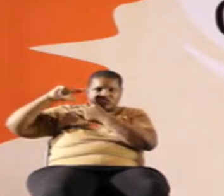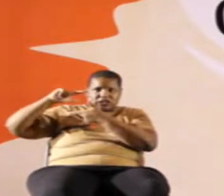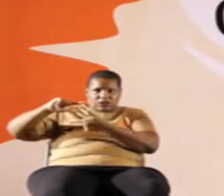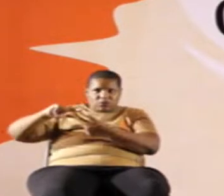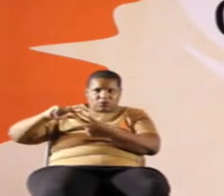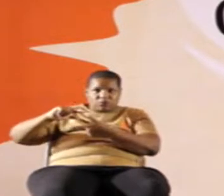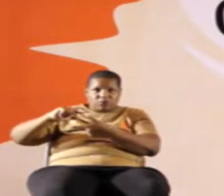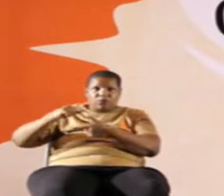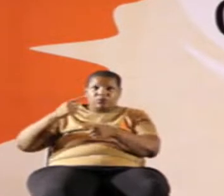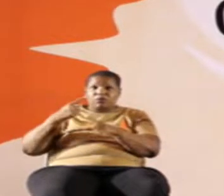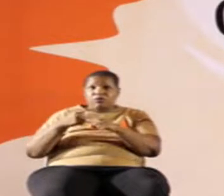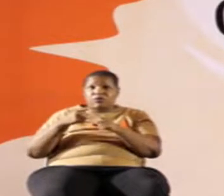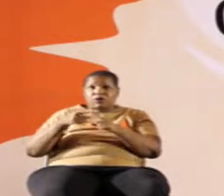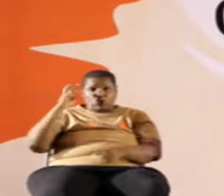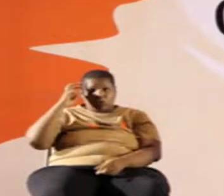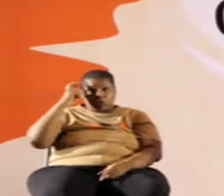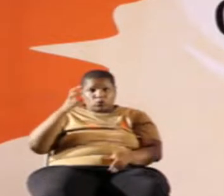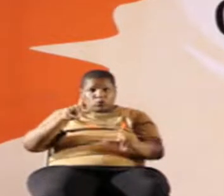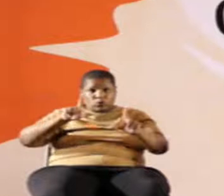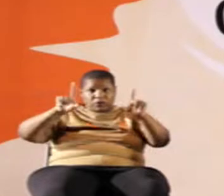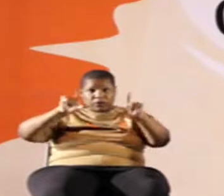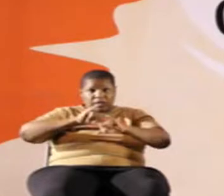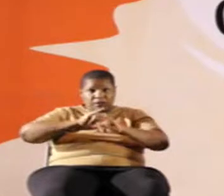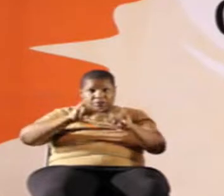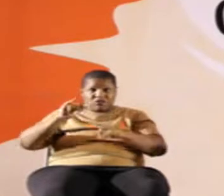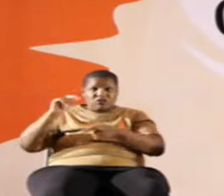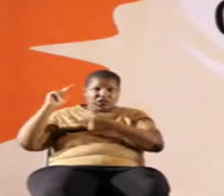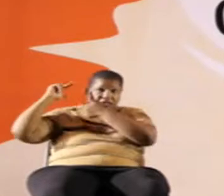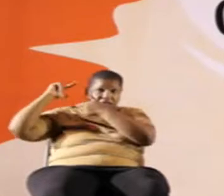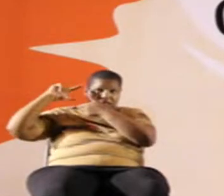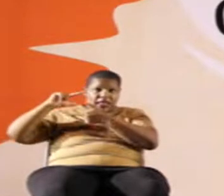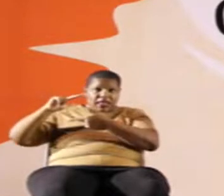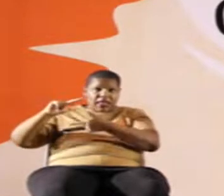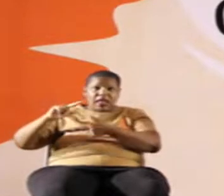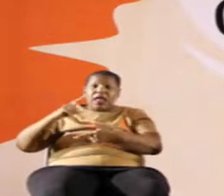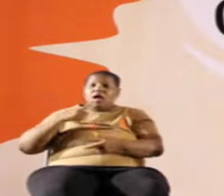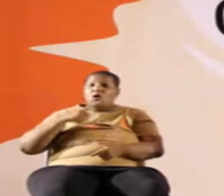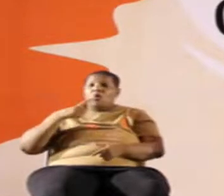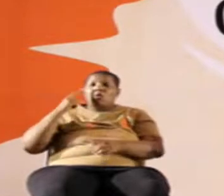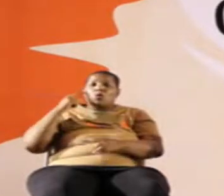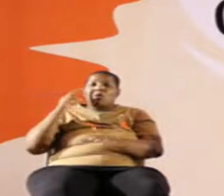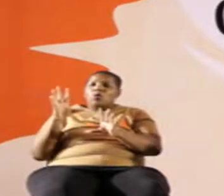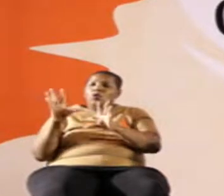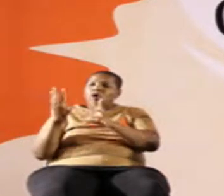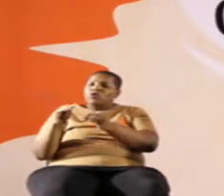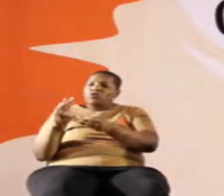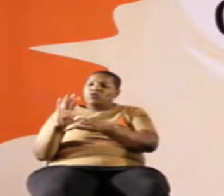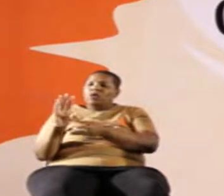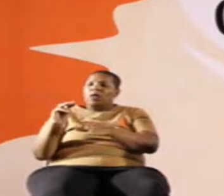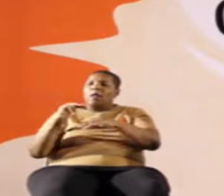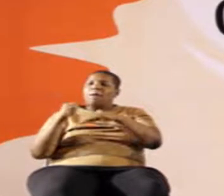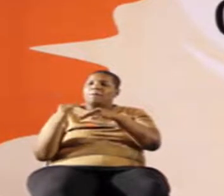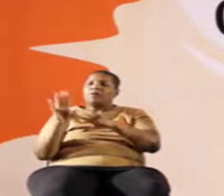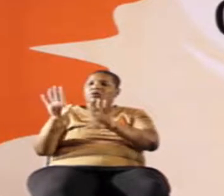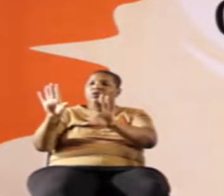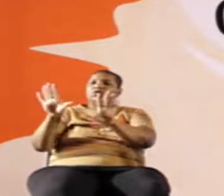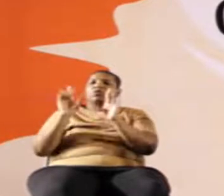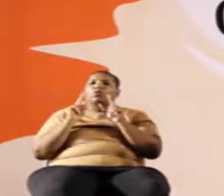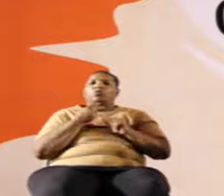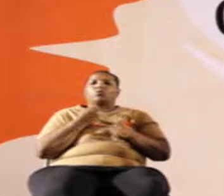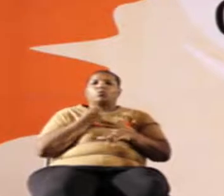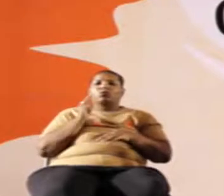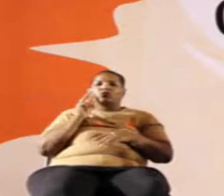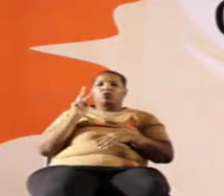porque na cultura midiática, tradição é uma escultura de museu intocável, que a gente não encosta a